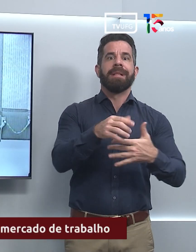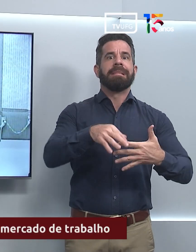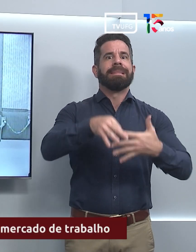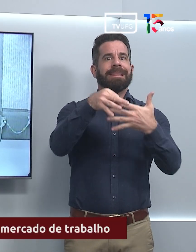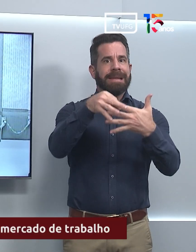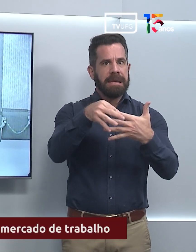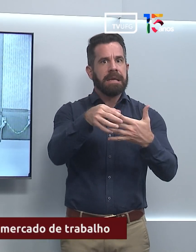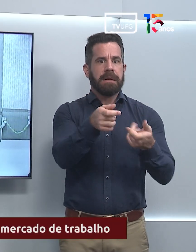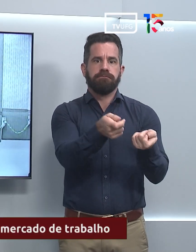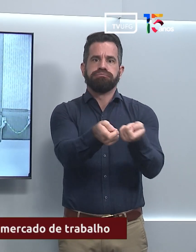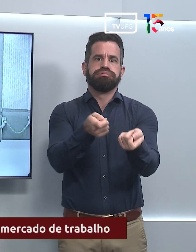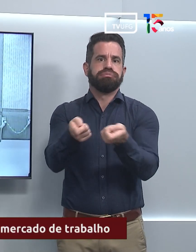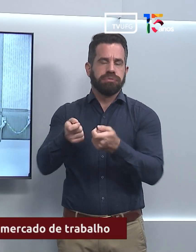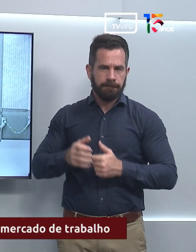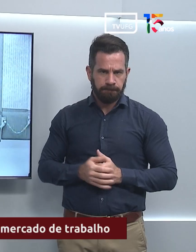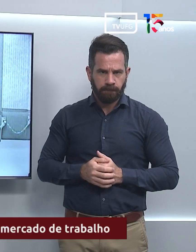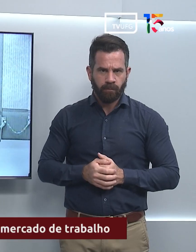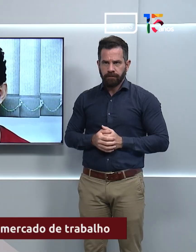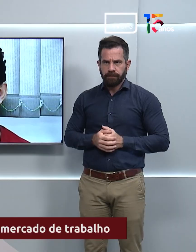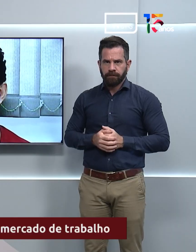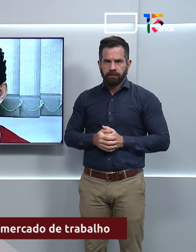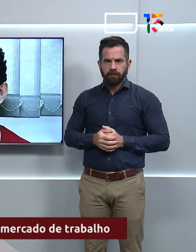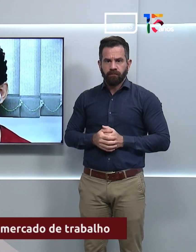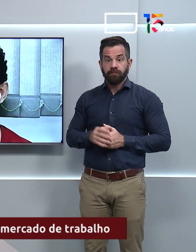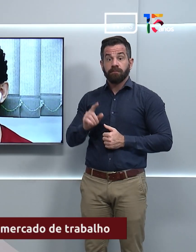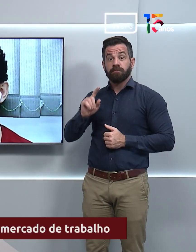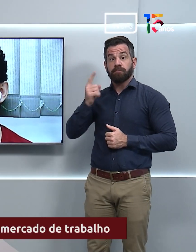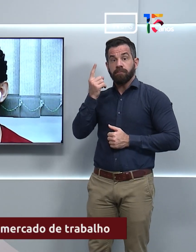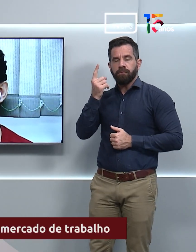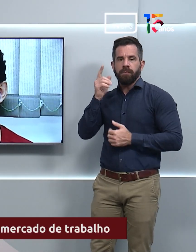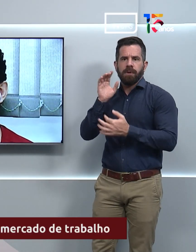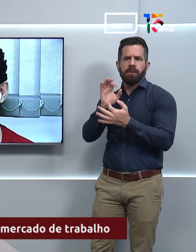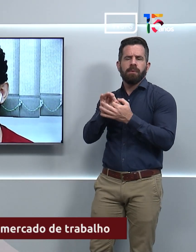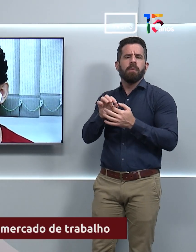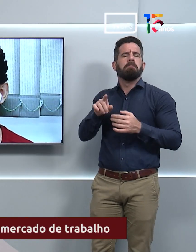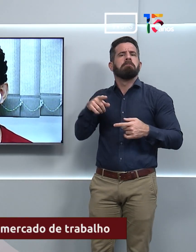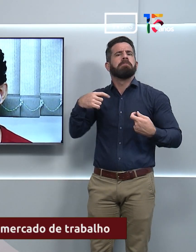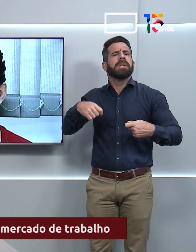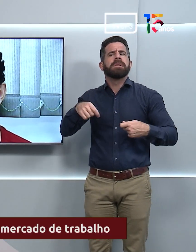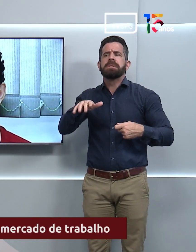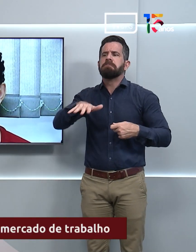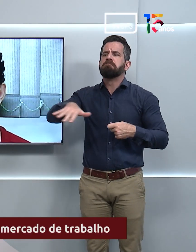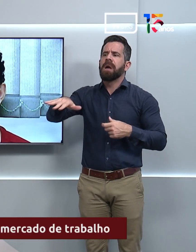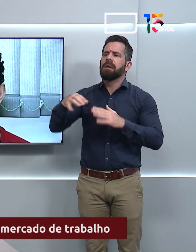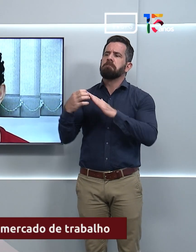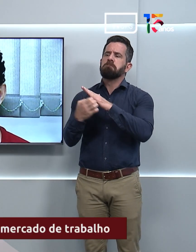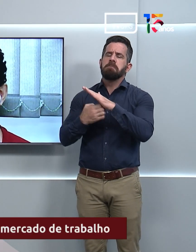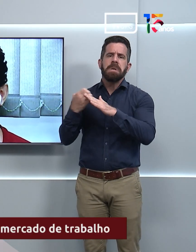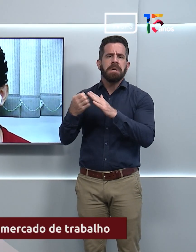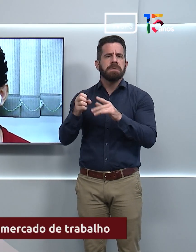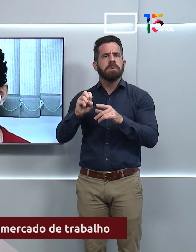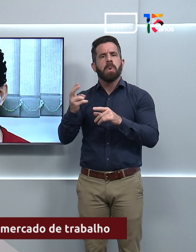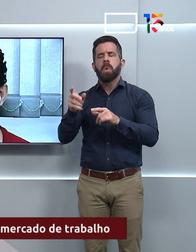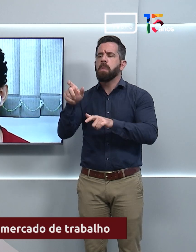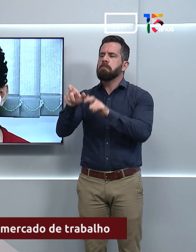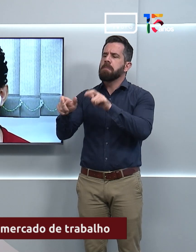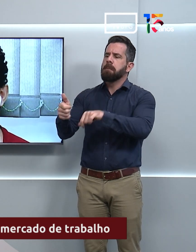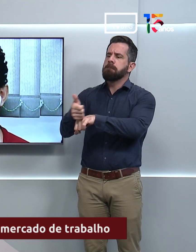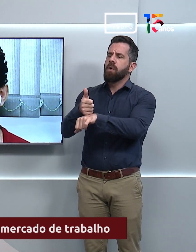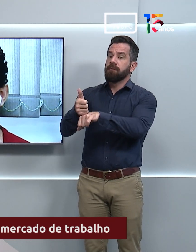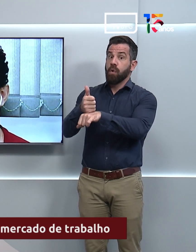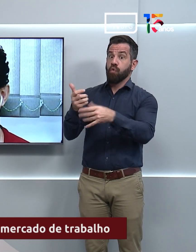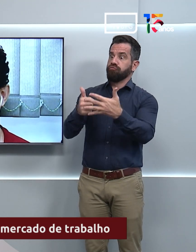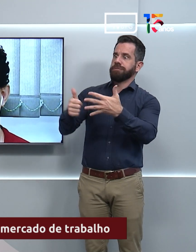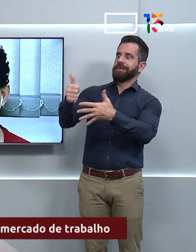Para a gente falar do ponto inicial, o que precisa para que as empresas, os profissionais que estão na liderança hoje em